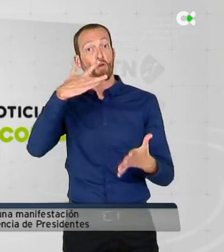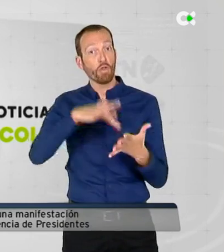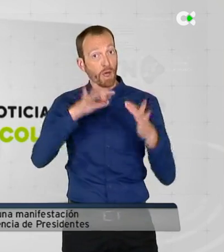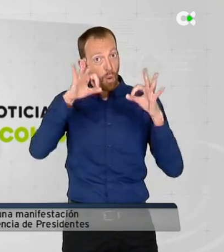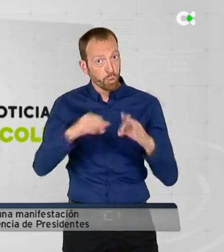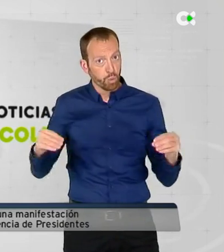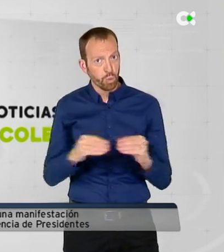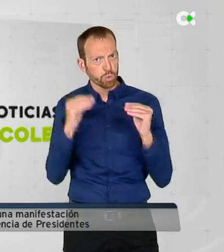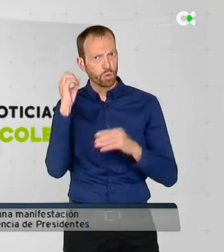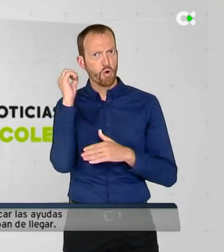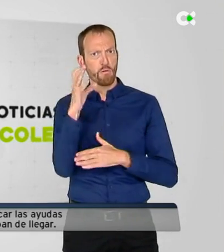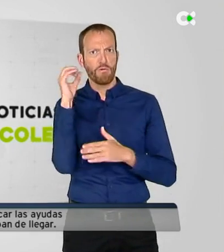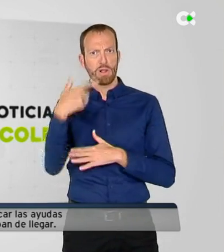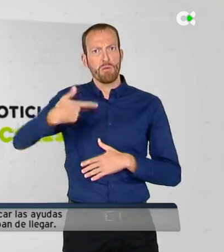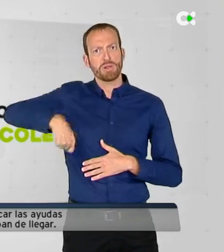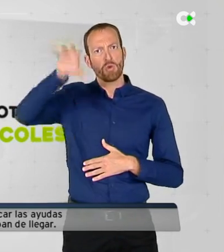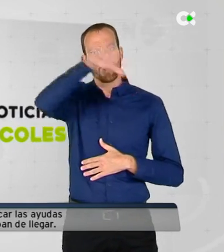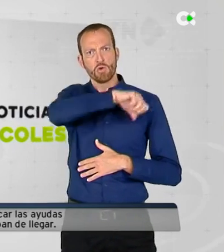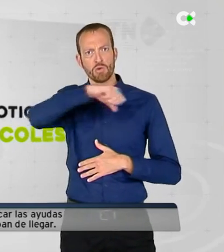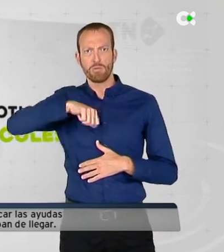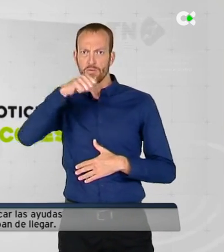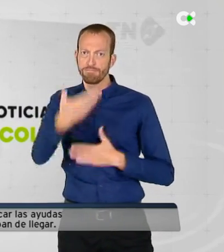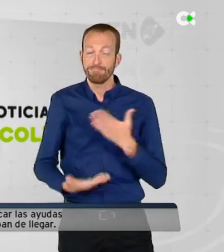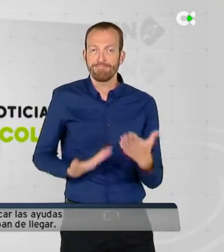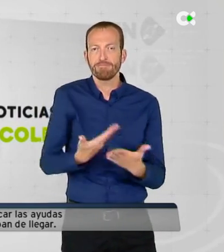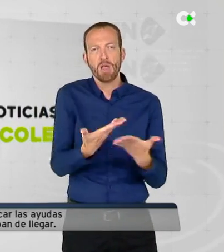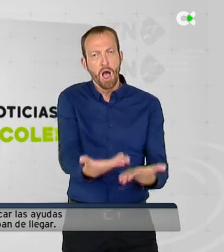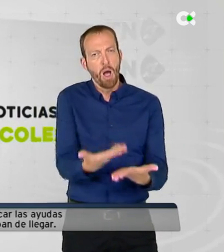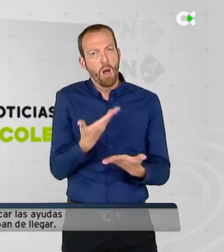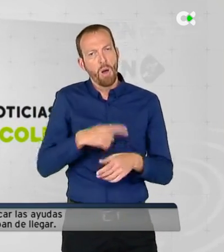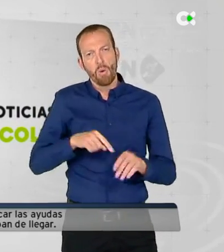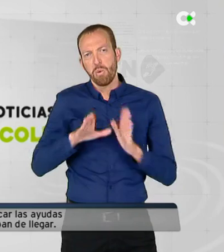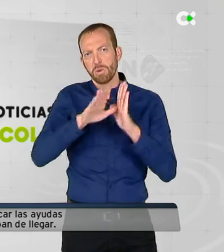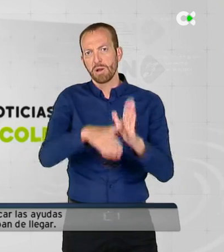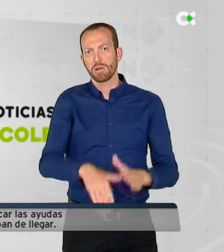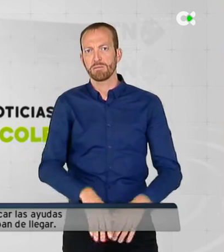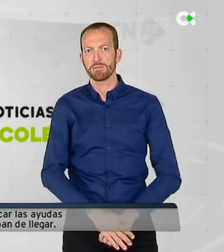conferencia de presidentes para reivindicar las ayudas que no acaban de llegar.